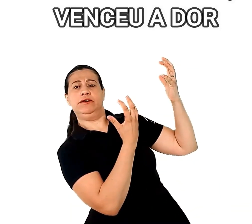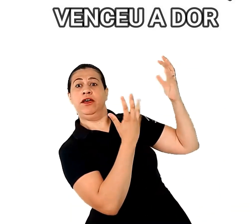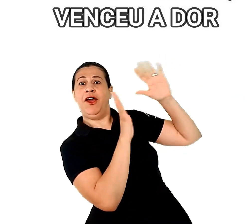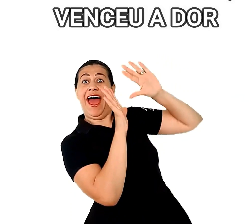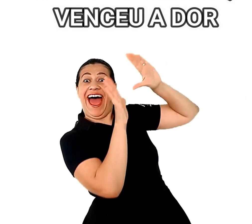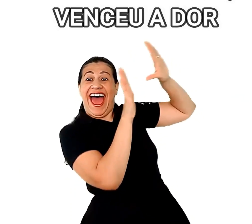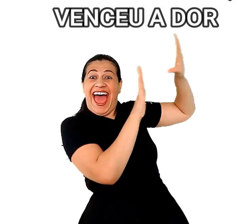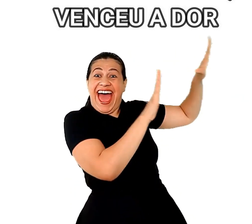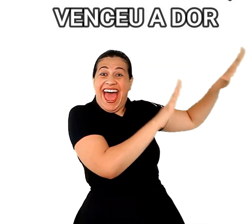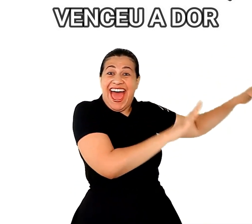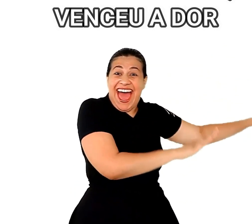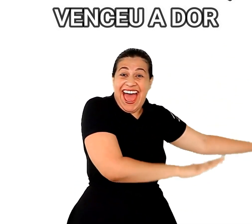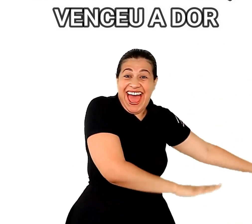venceu a morte,